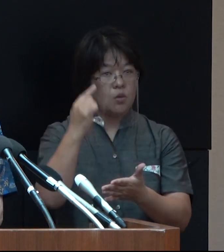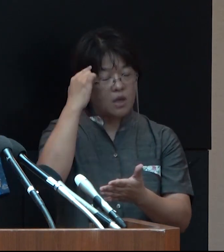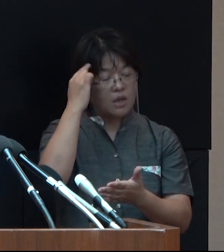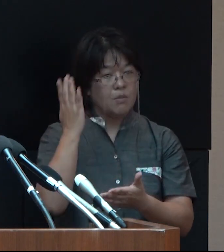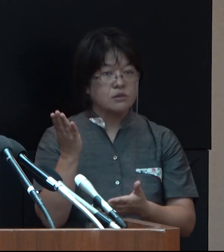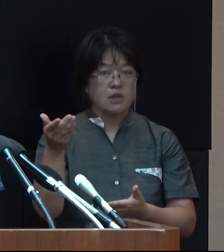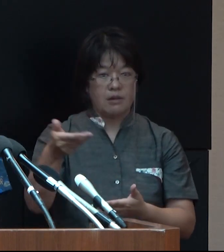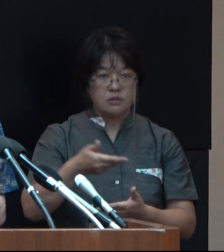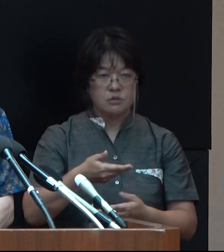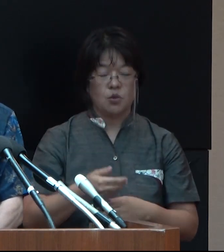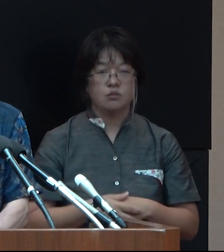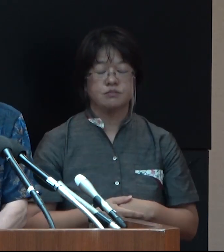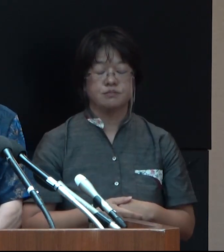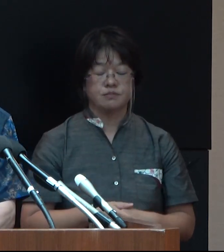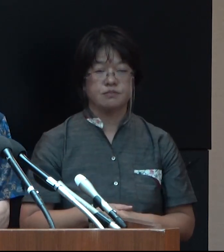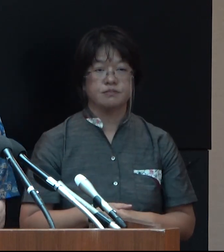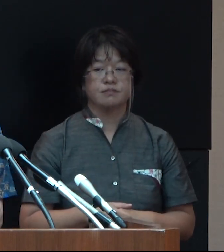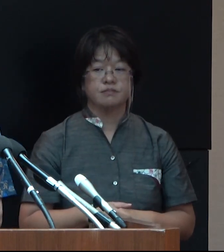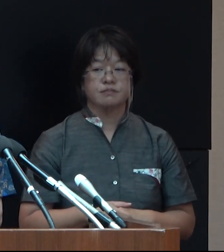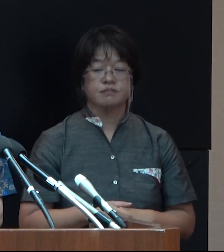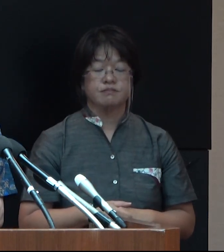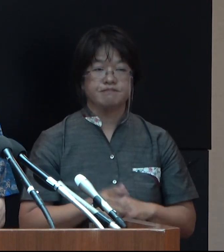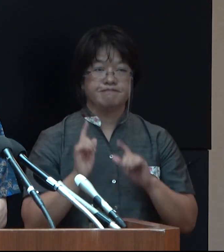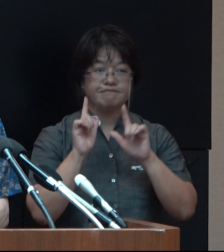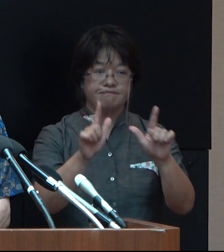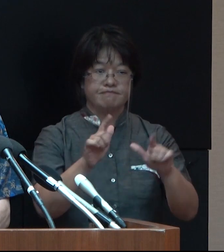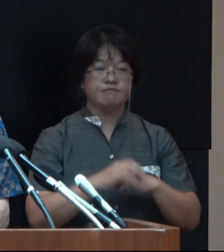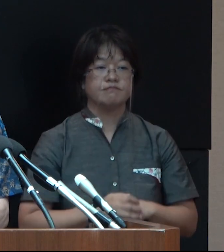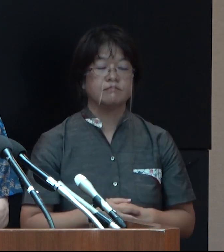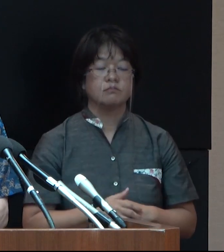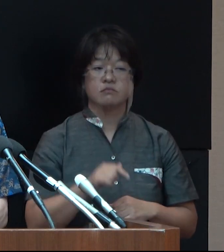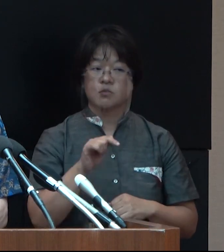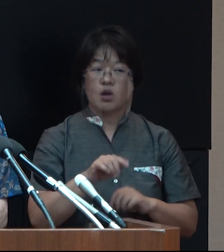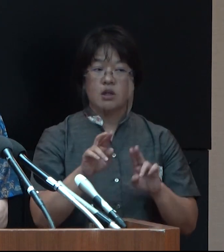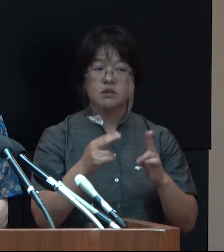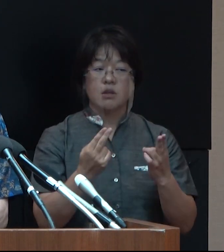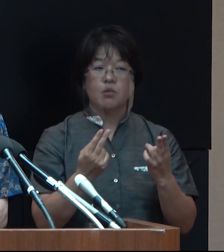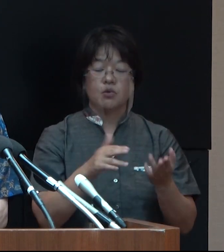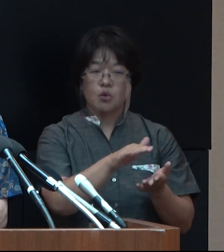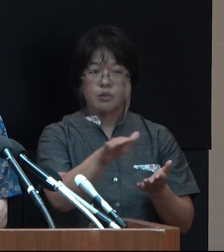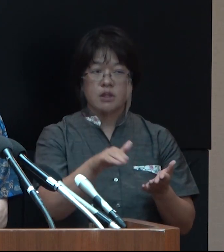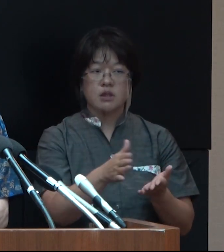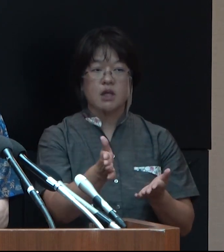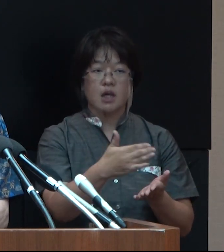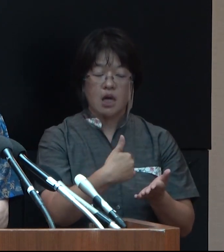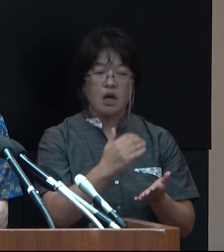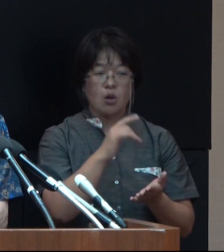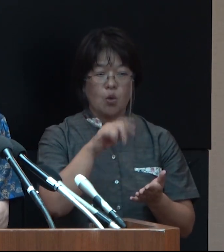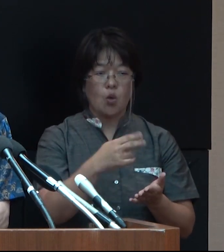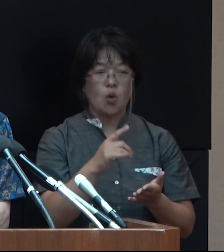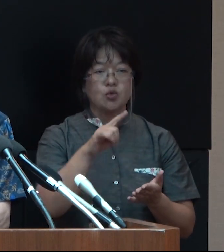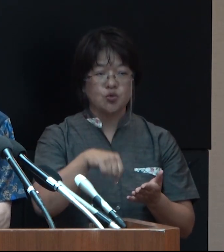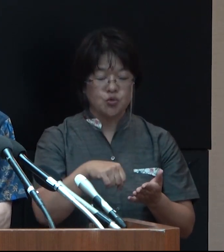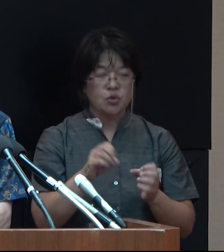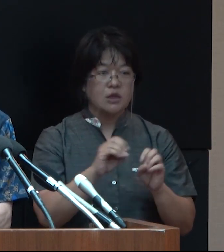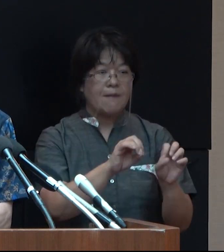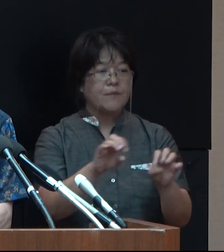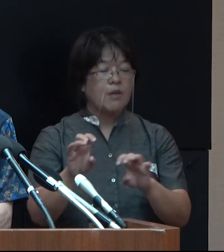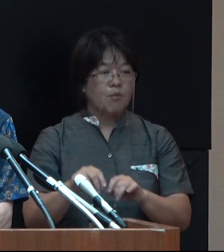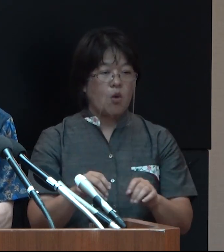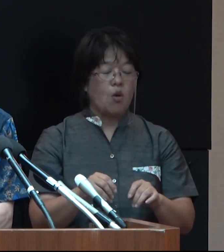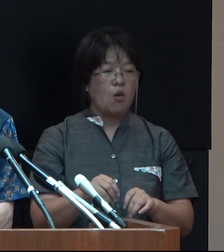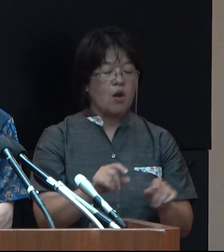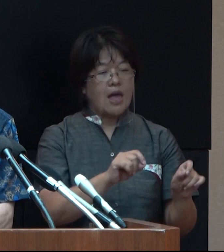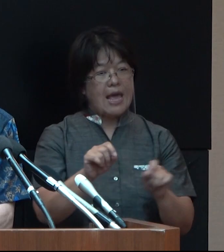国がその今、 GoTo キャンペーンをやっている判断について、どのように考え ますか？これも専門家の方々からは、GoTo キャンペーンを延期した方がいいのではないか